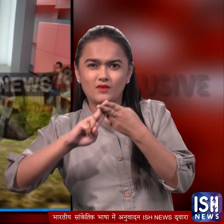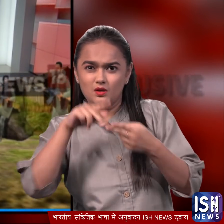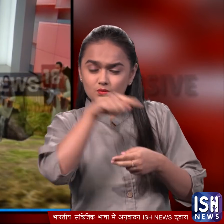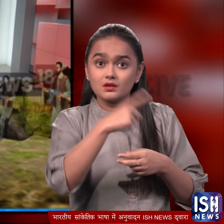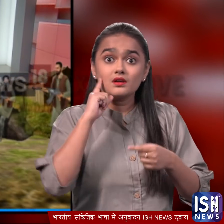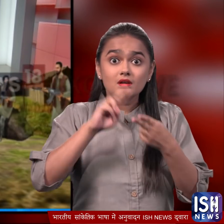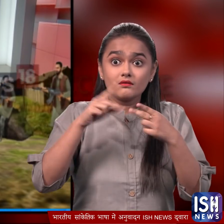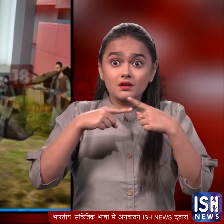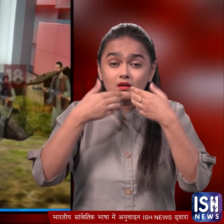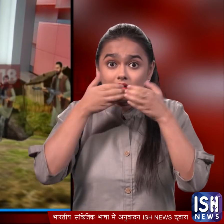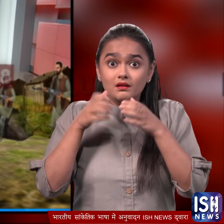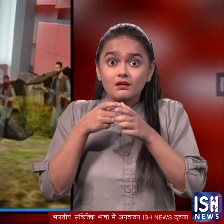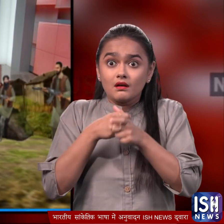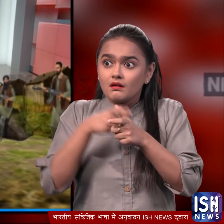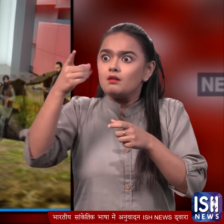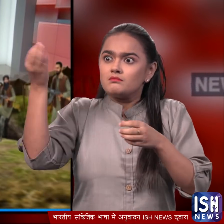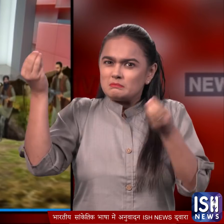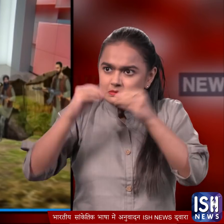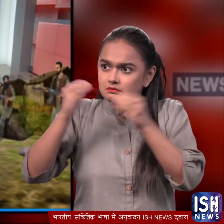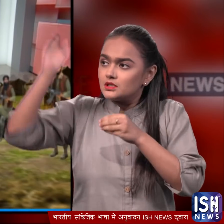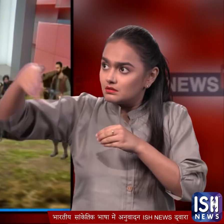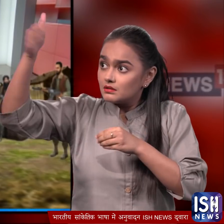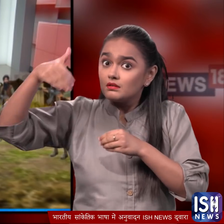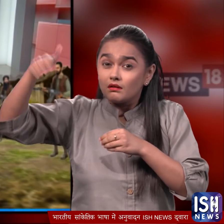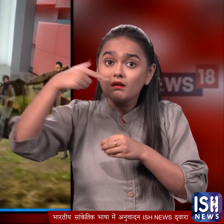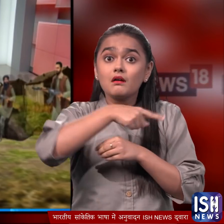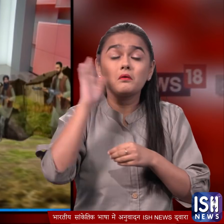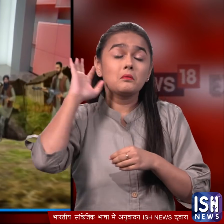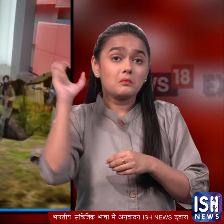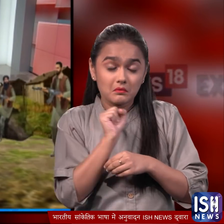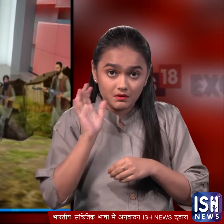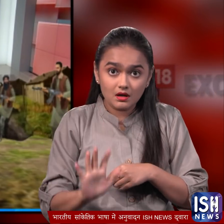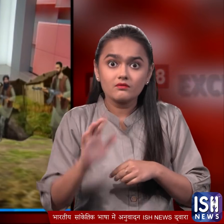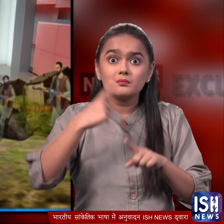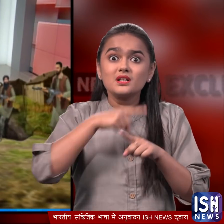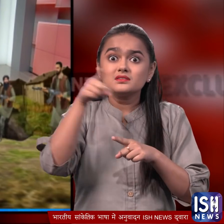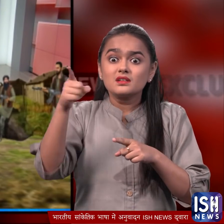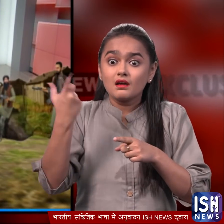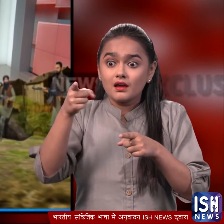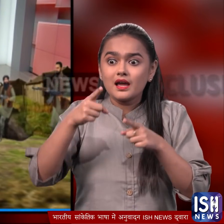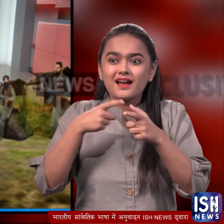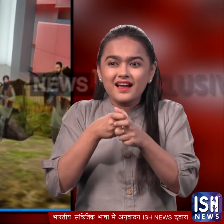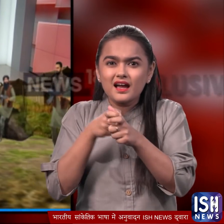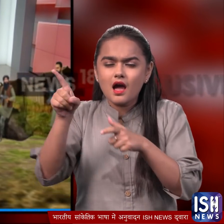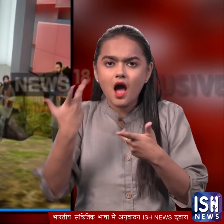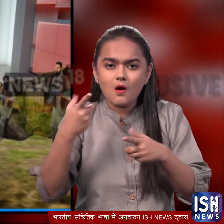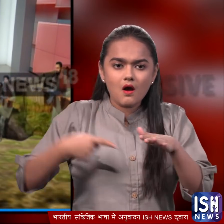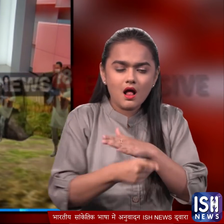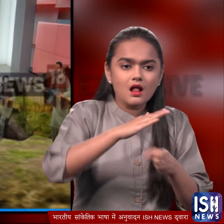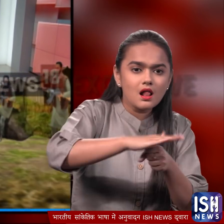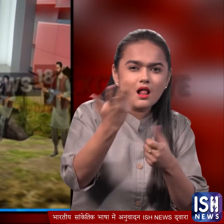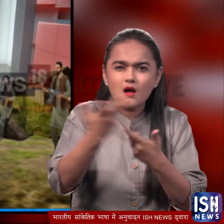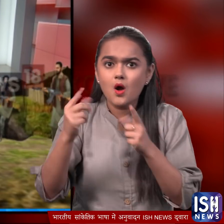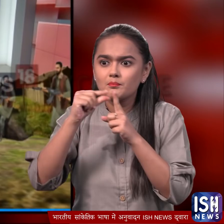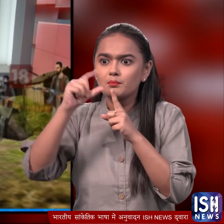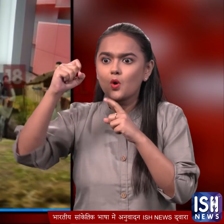में आतंकियों की भर्ती करने में जुटा हुआ है। खुफिया जानकारी के मुताबिक इन आतंकियों को ट्रेनिंग देने का काम शुरू हो चुका है और इन्हें